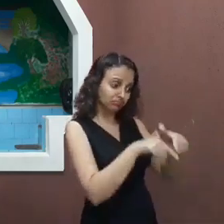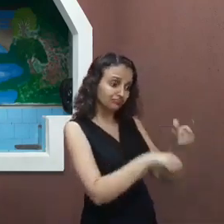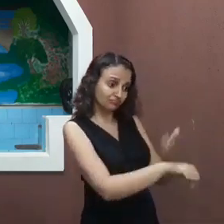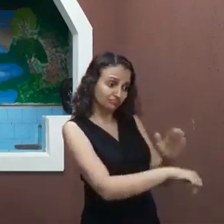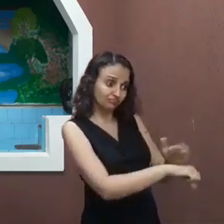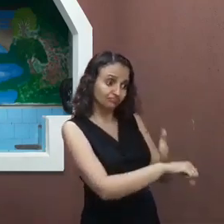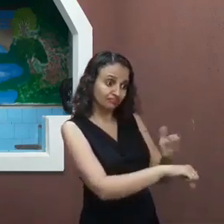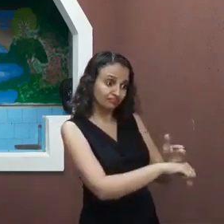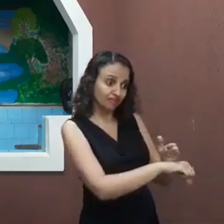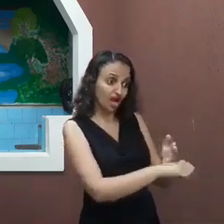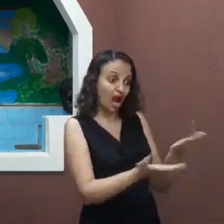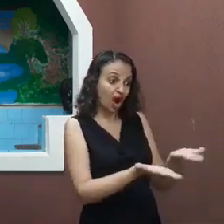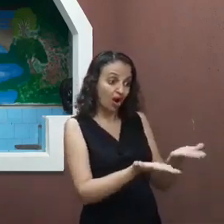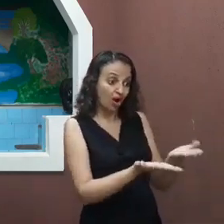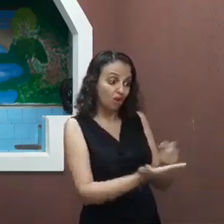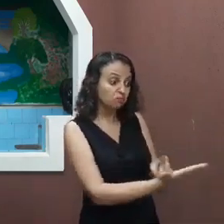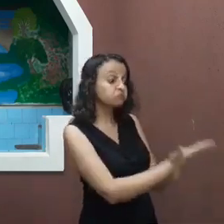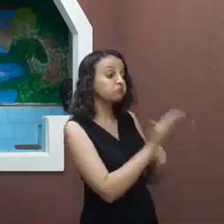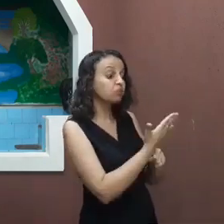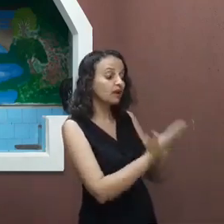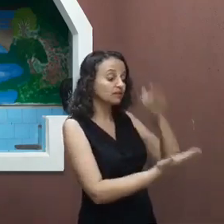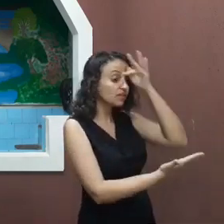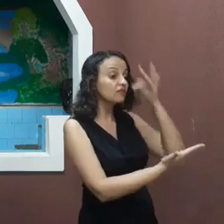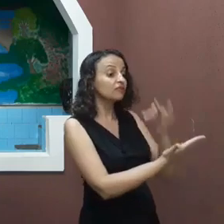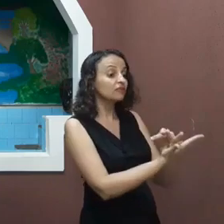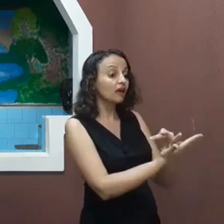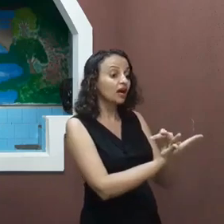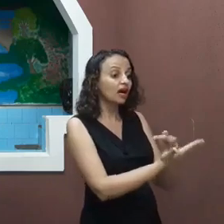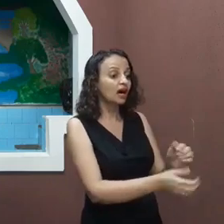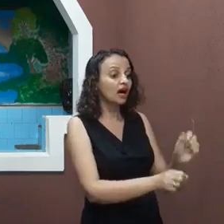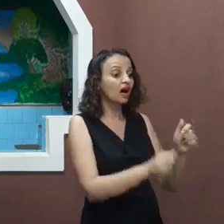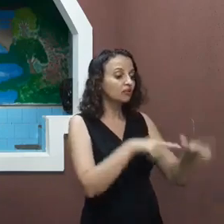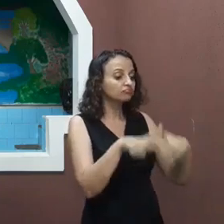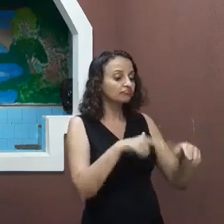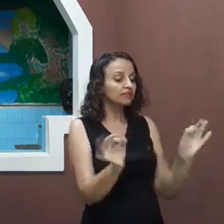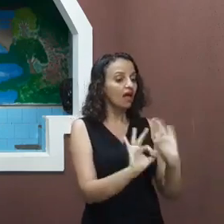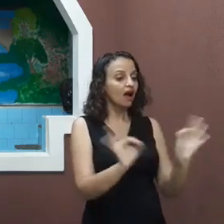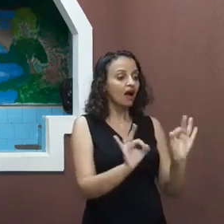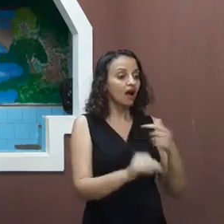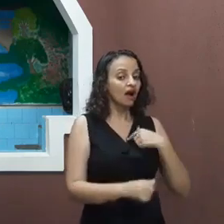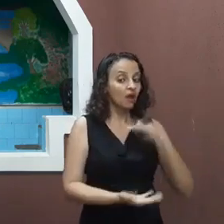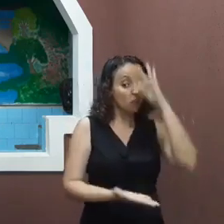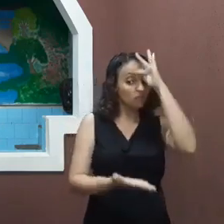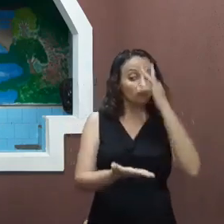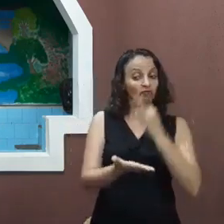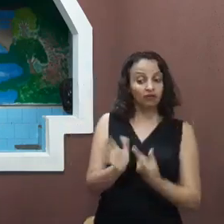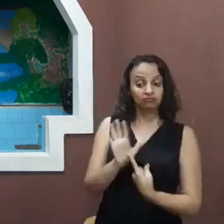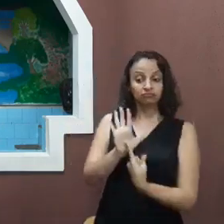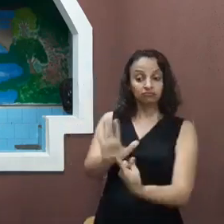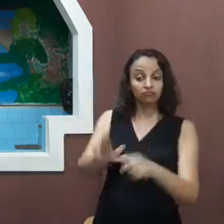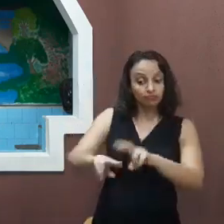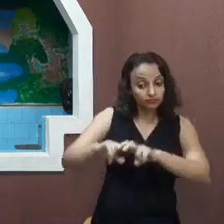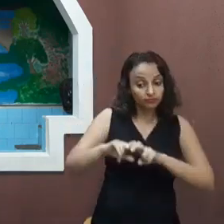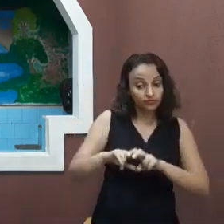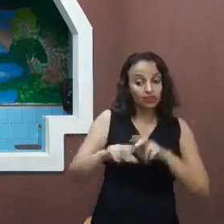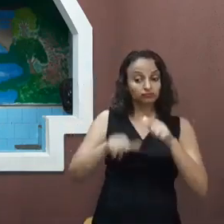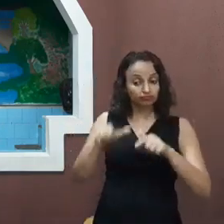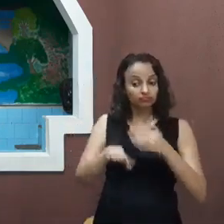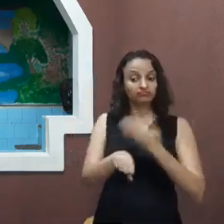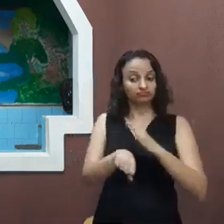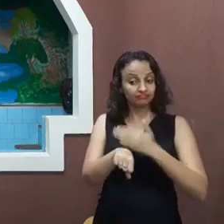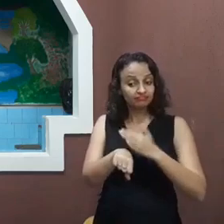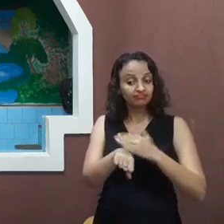a tua fé sem as tuas obras, e eu te mostrarei a minha fé pelas minhas obras. Tu